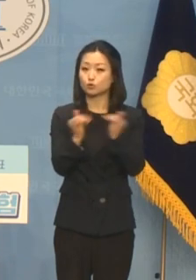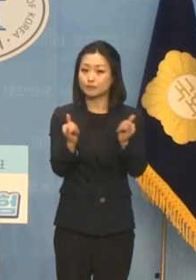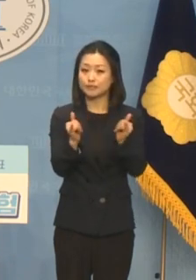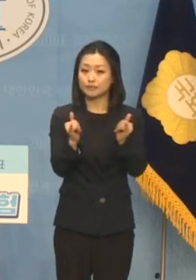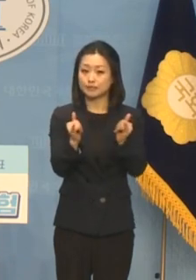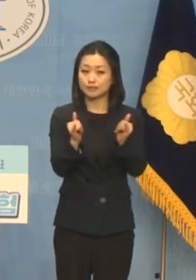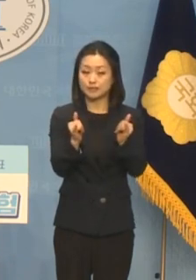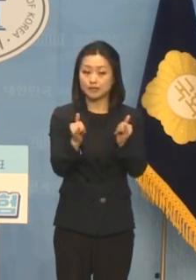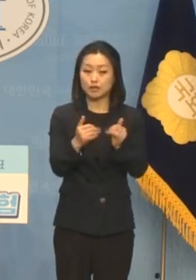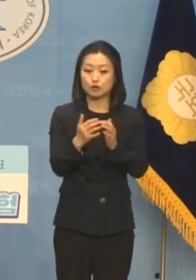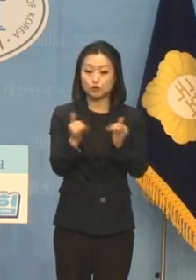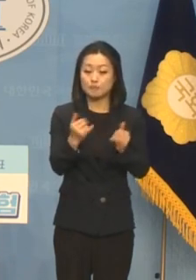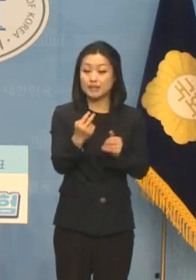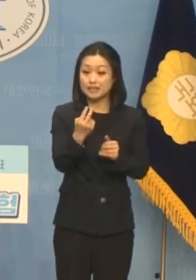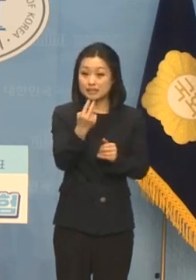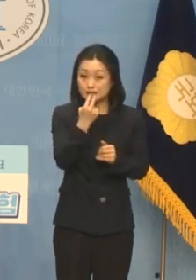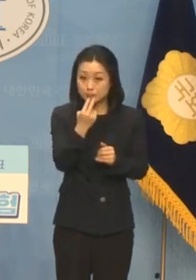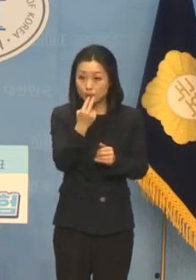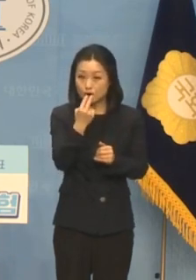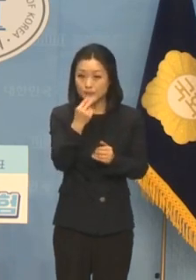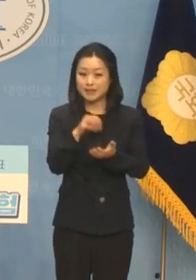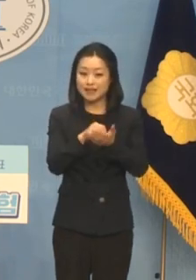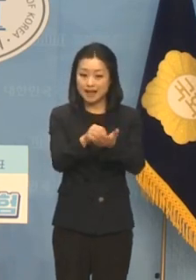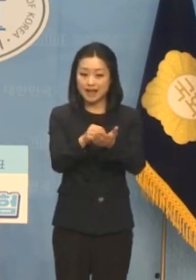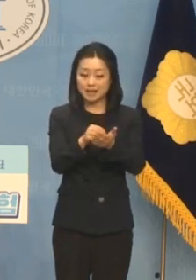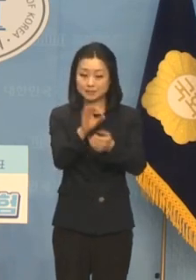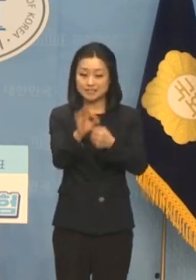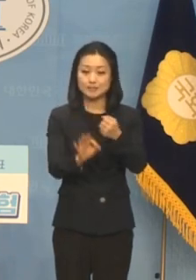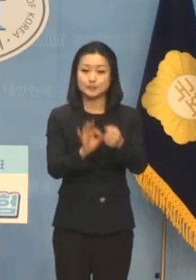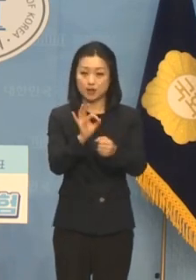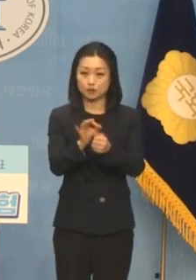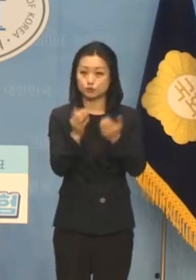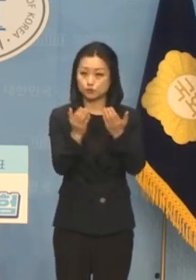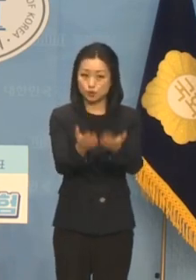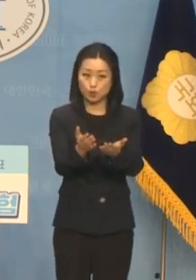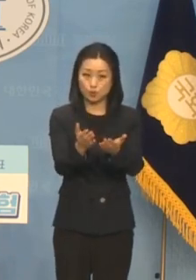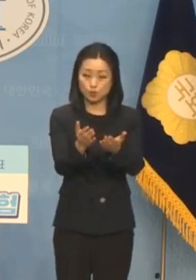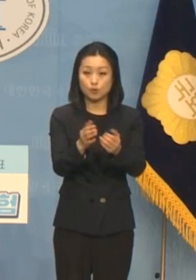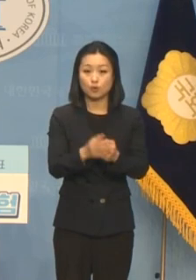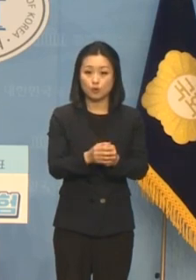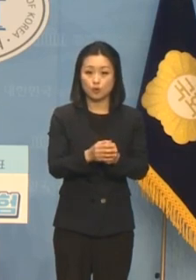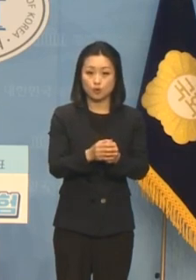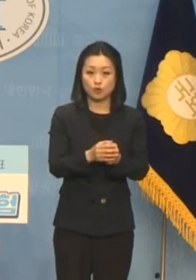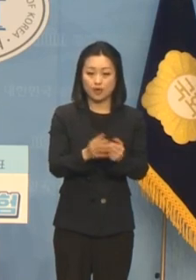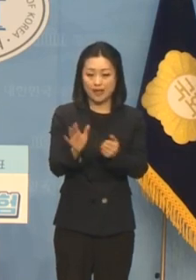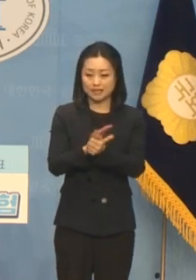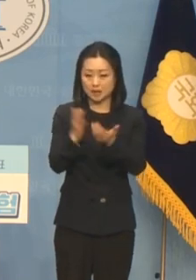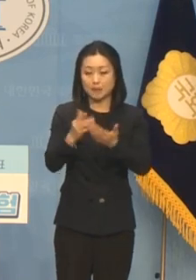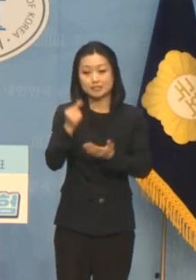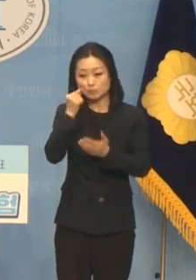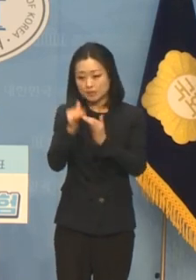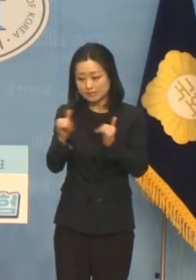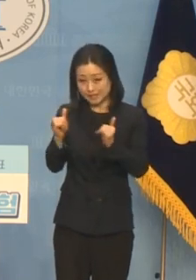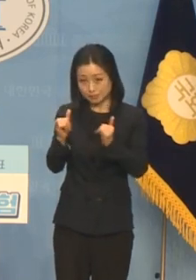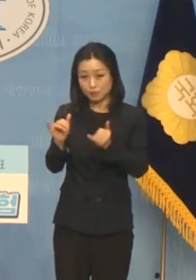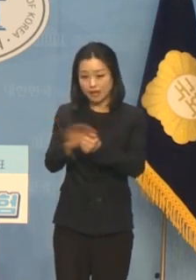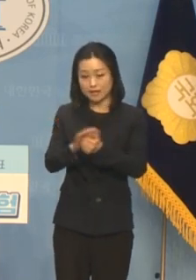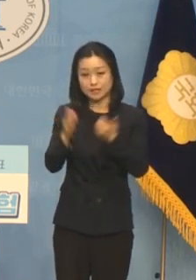국민에게 국민연금 최소 가입기간 10년을 보장해서 사각지대를 원천적으로